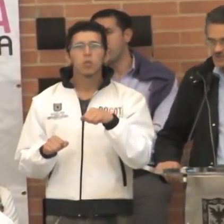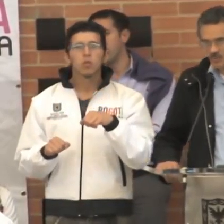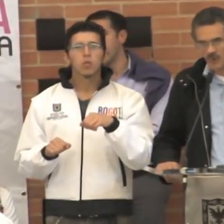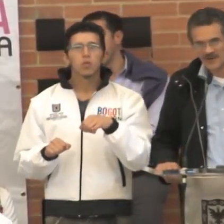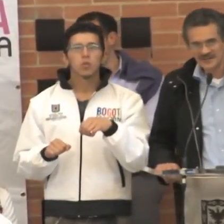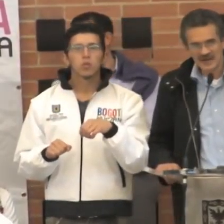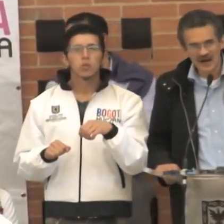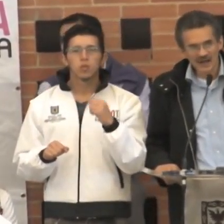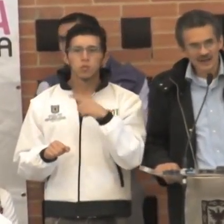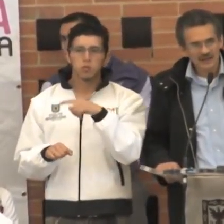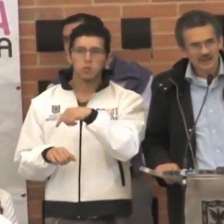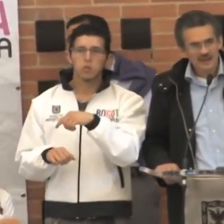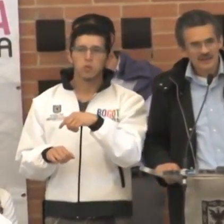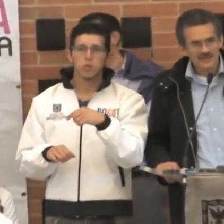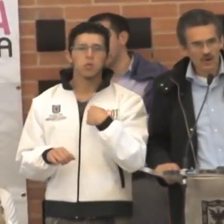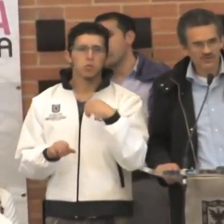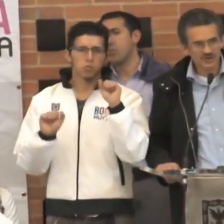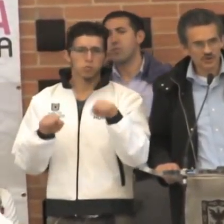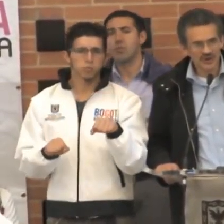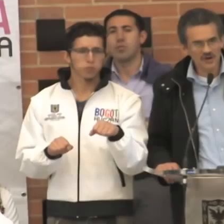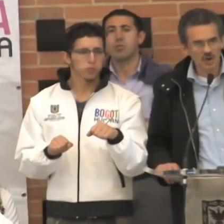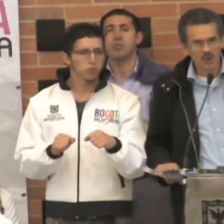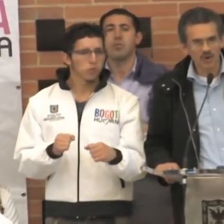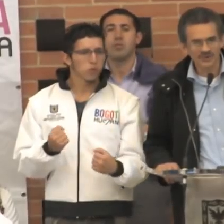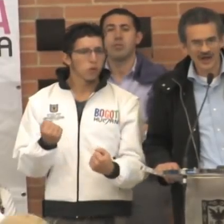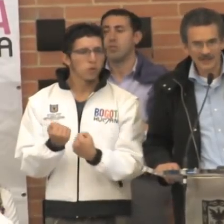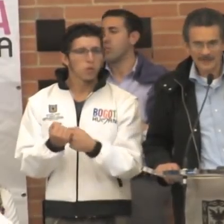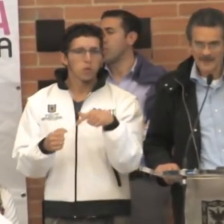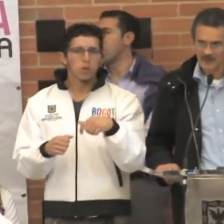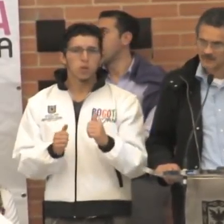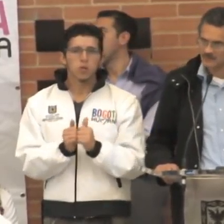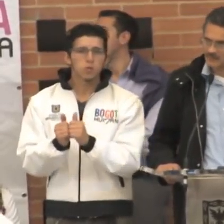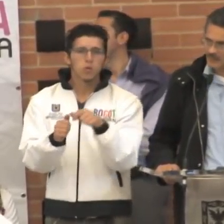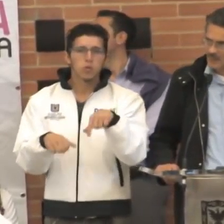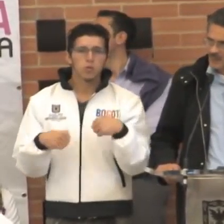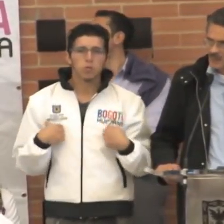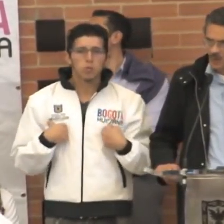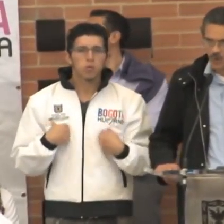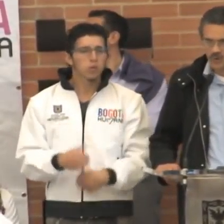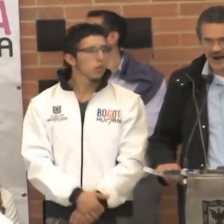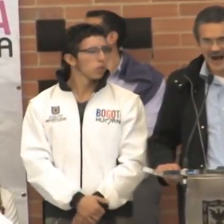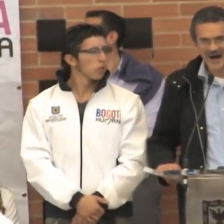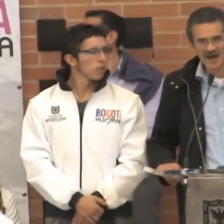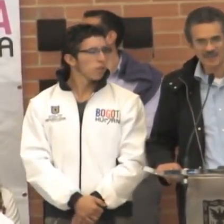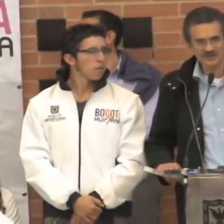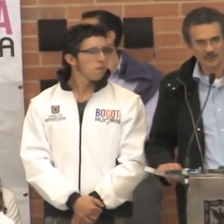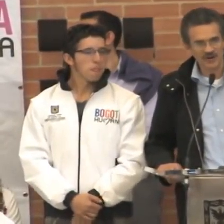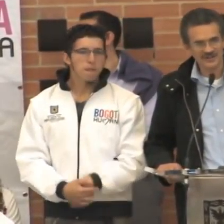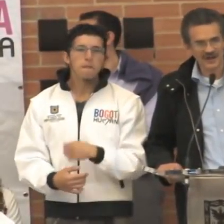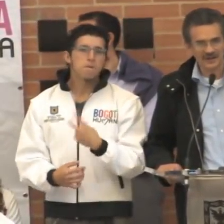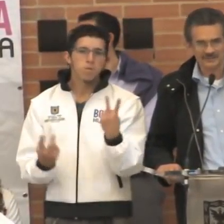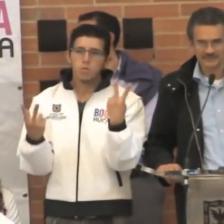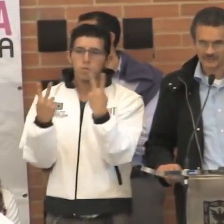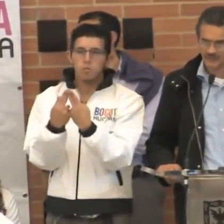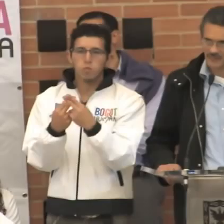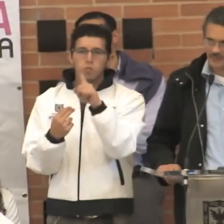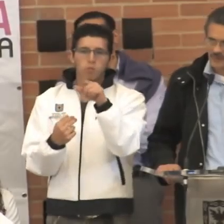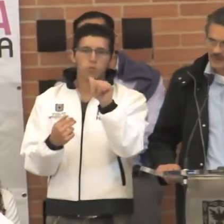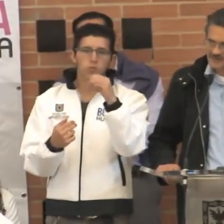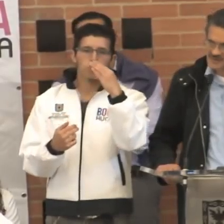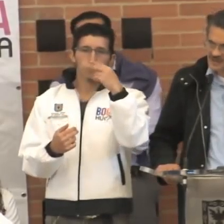la decisión política de constituir con Bogotá un área metropolitana,